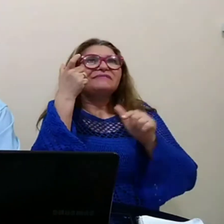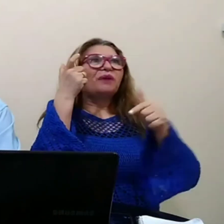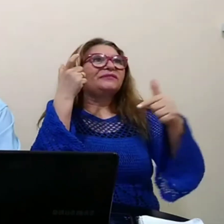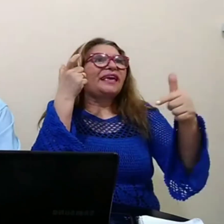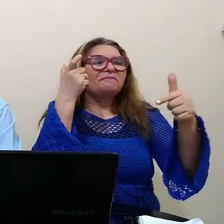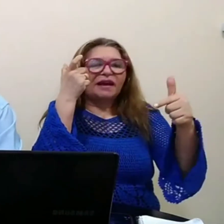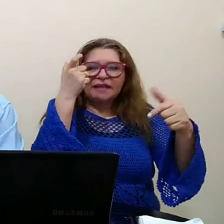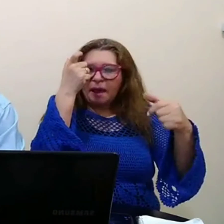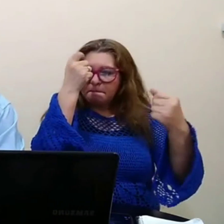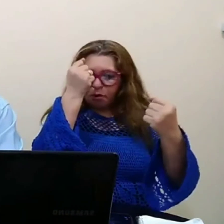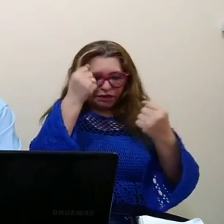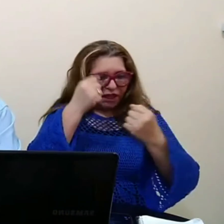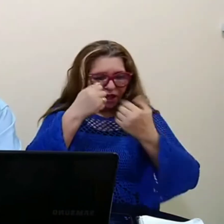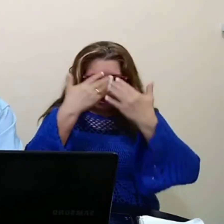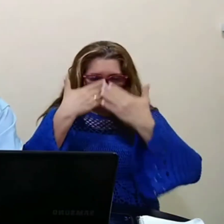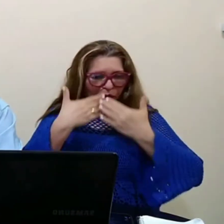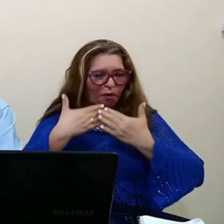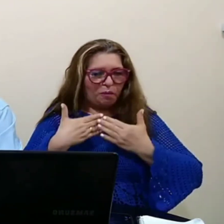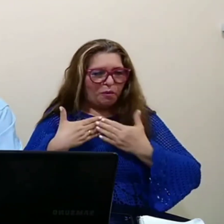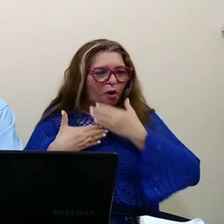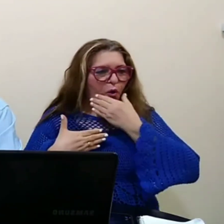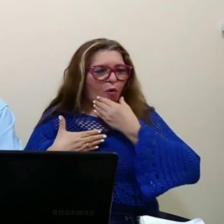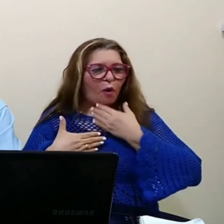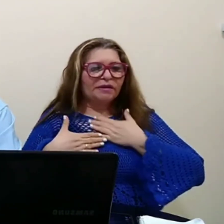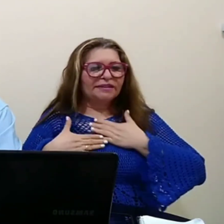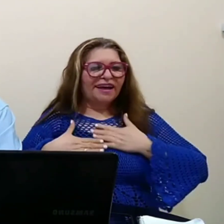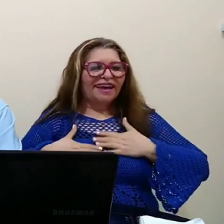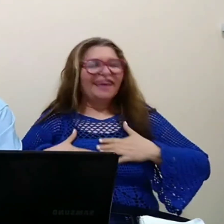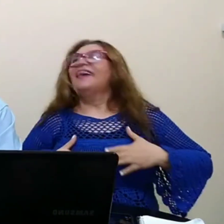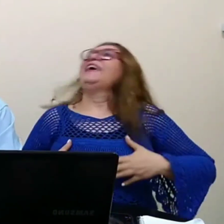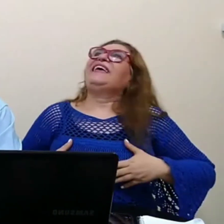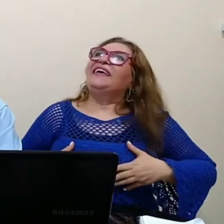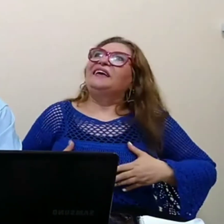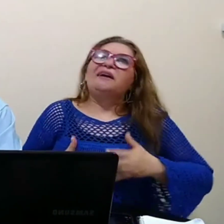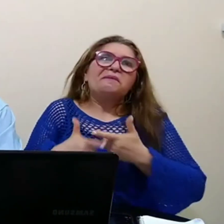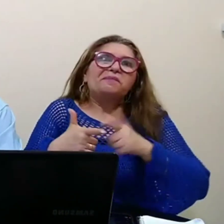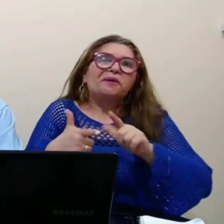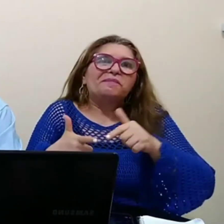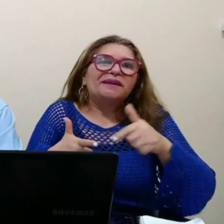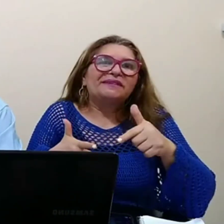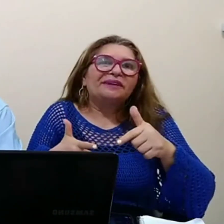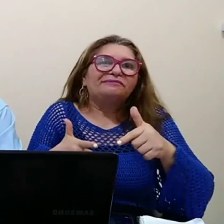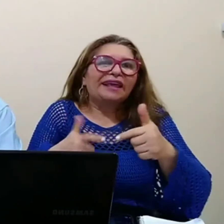está são, não tem mais nenhum problema, não precisa mais de cadeia para